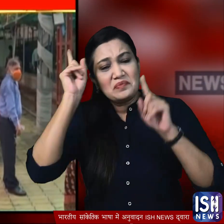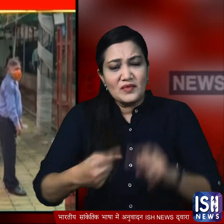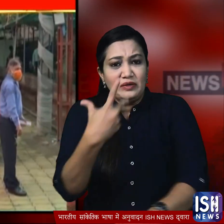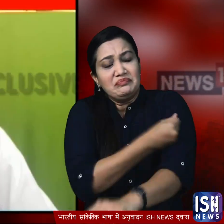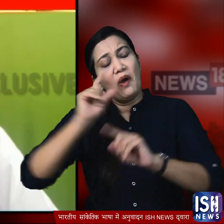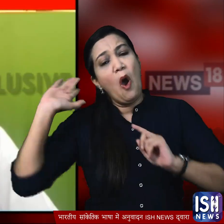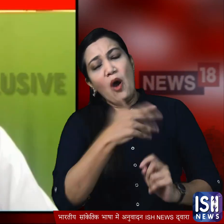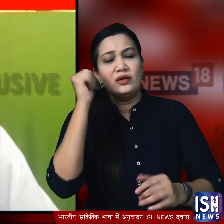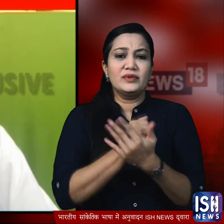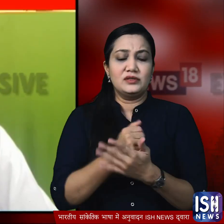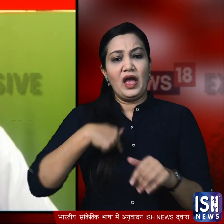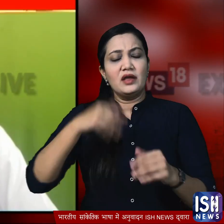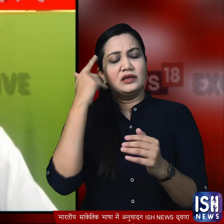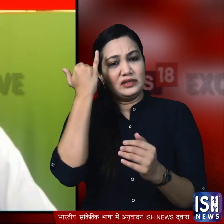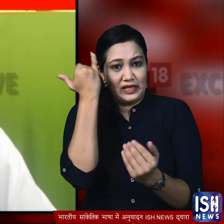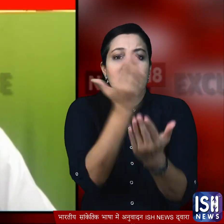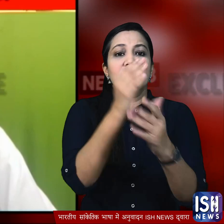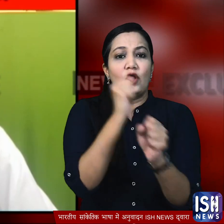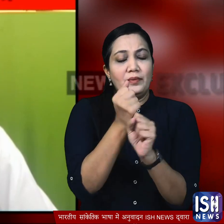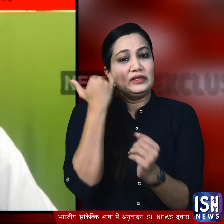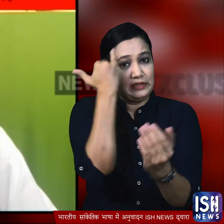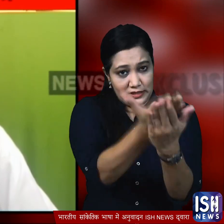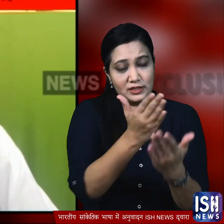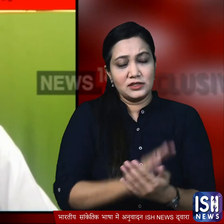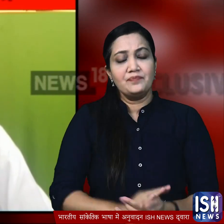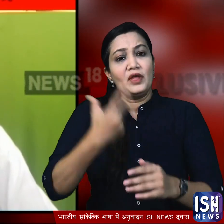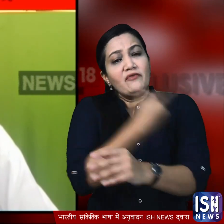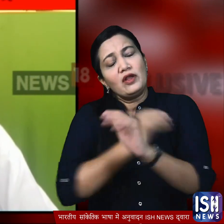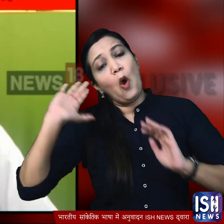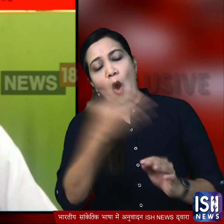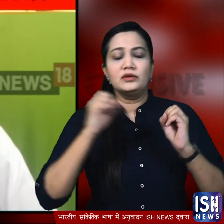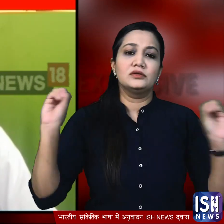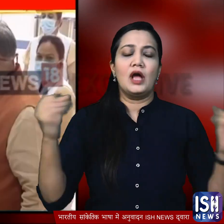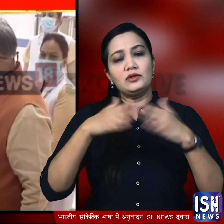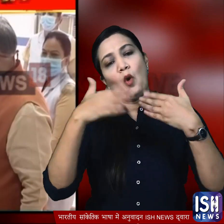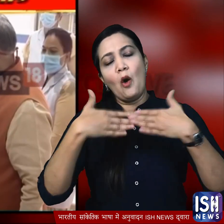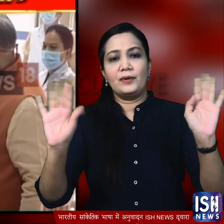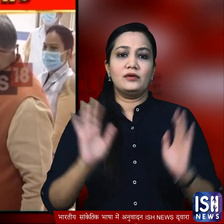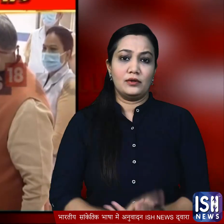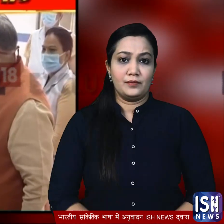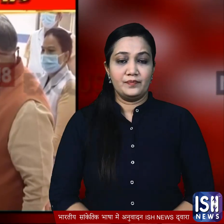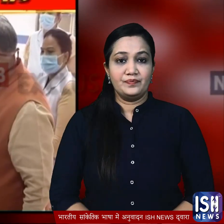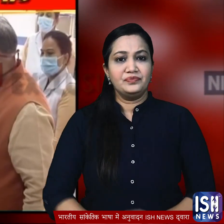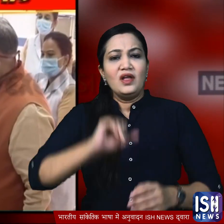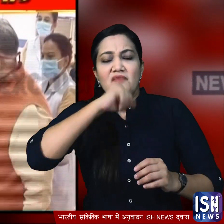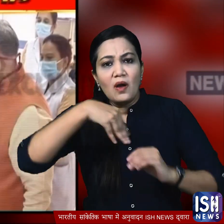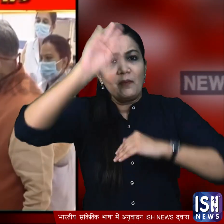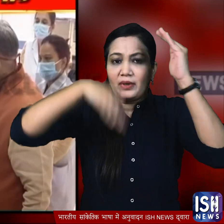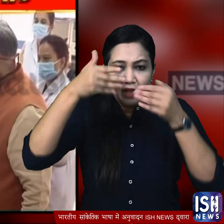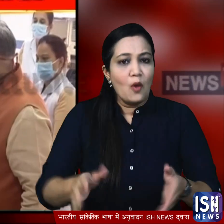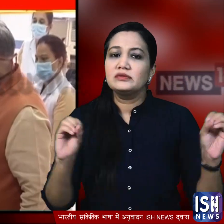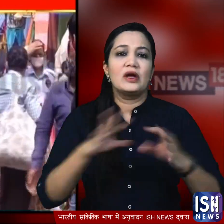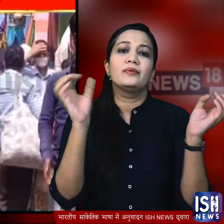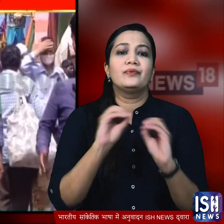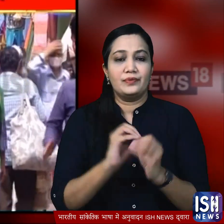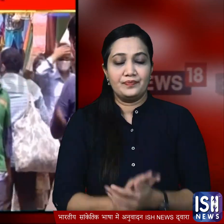की वकालत की। हम तो सरकार को यही सजेस्ट कर रहे हैं कि वैक्सीन सबके लिए ओपन करो। हालांकि अभी हर उम्र के लोगों को वैक्सीन नहीं लगाई